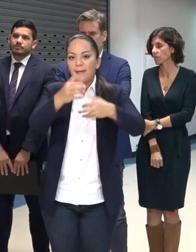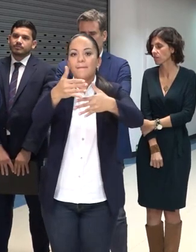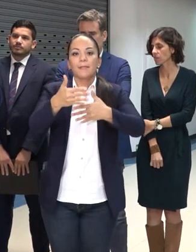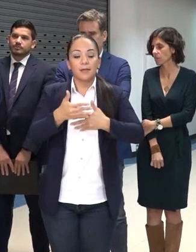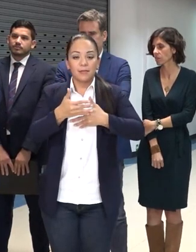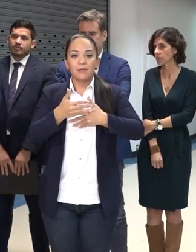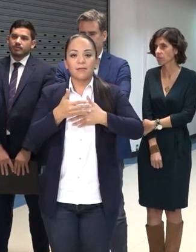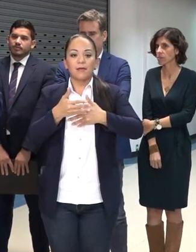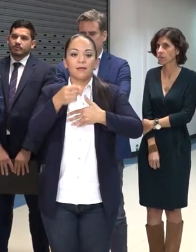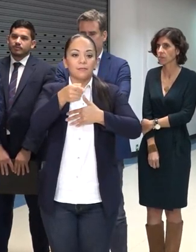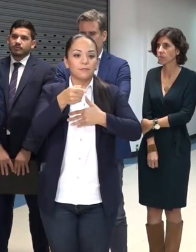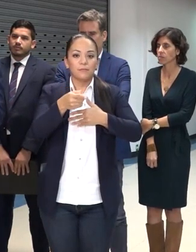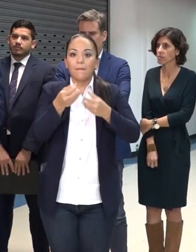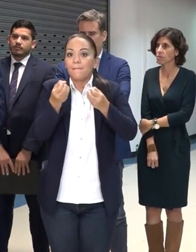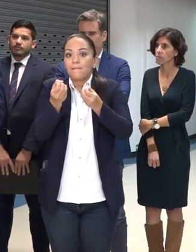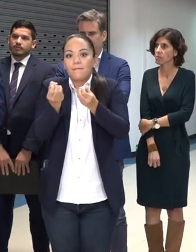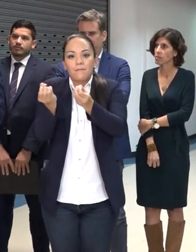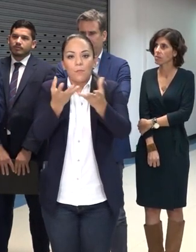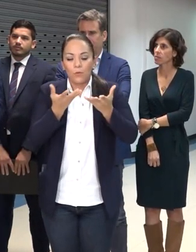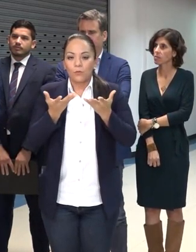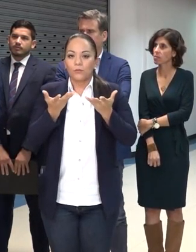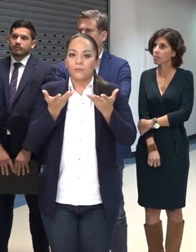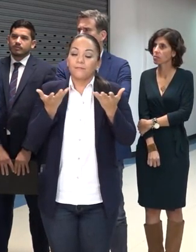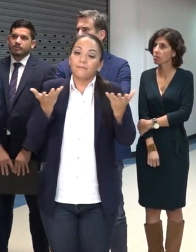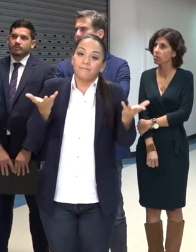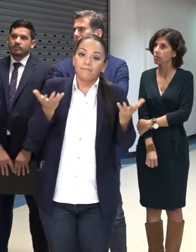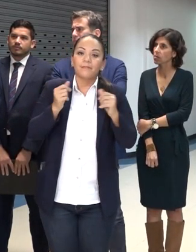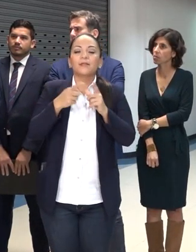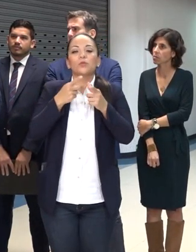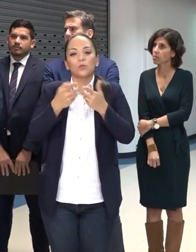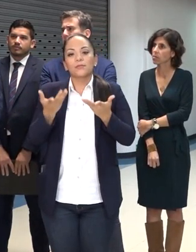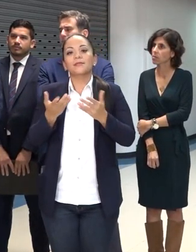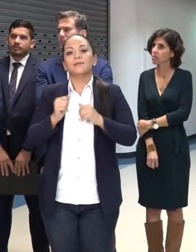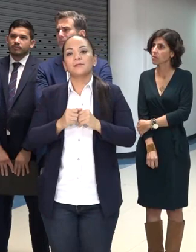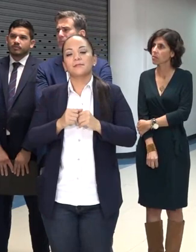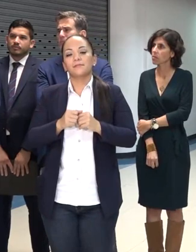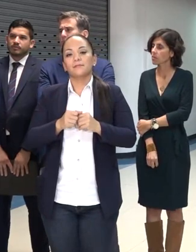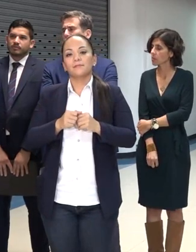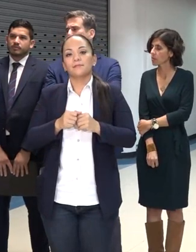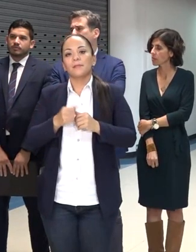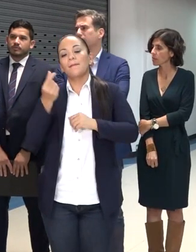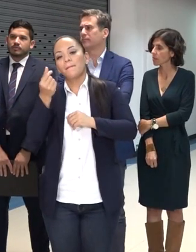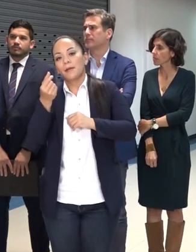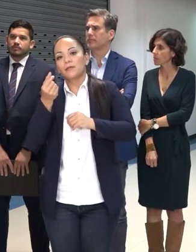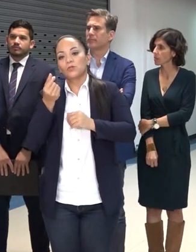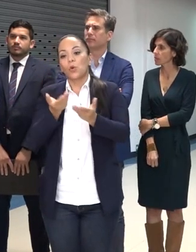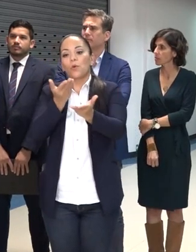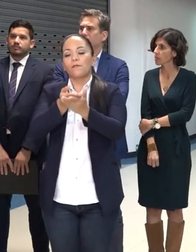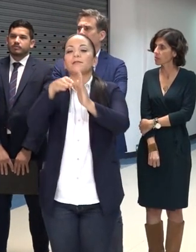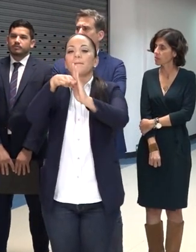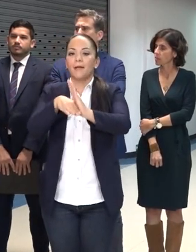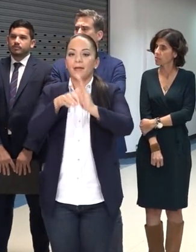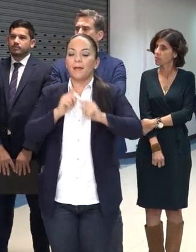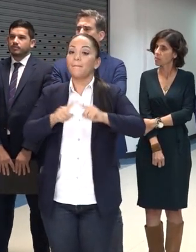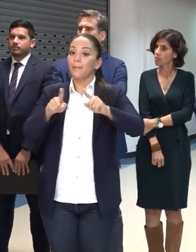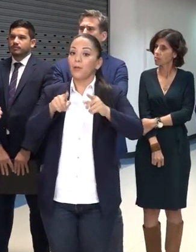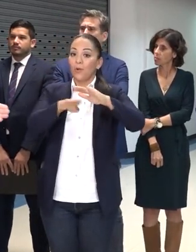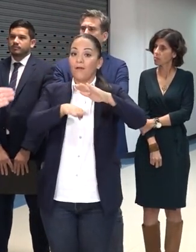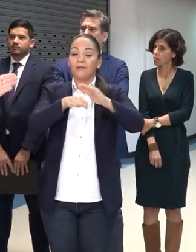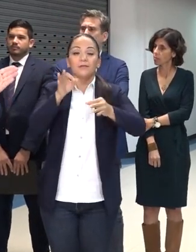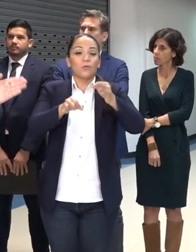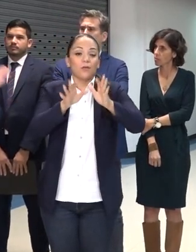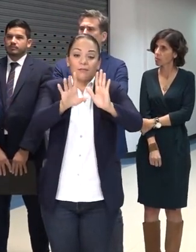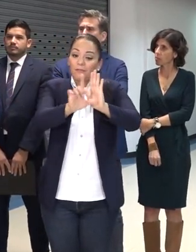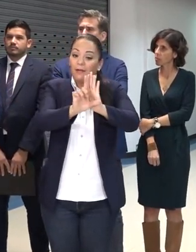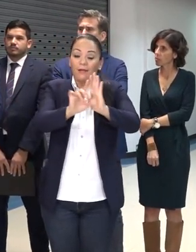está sobredimensionada, entonces bajarían el precio que ofrece. Pero la base jurídica